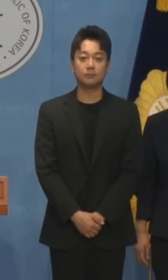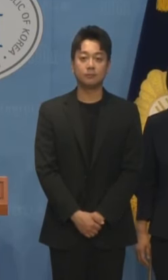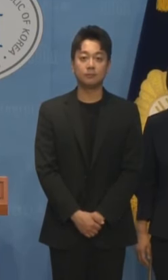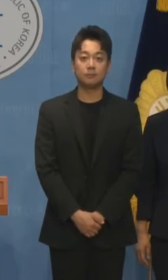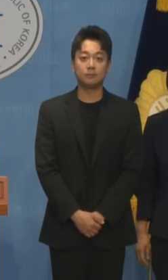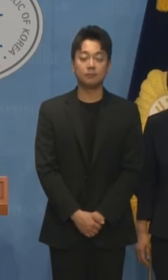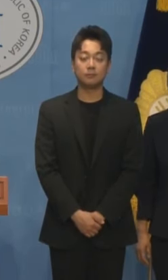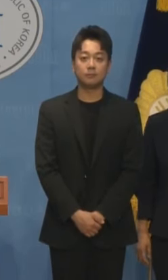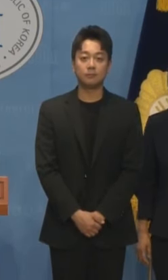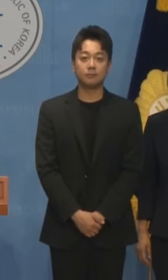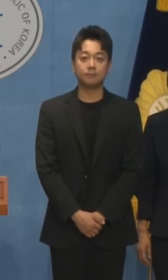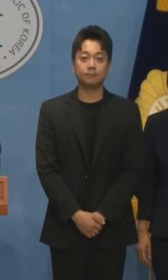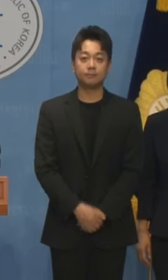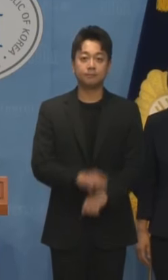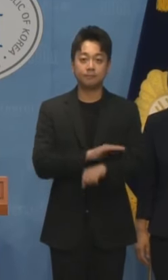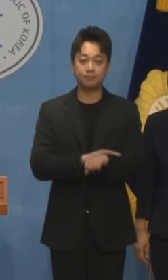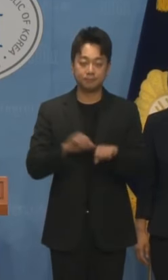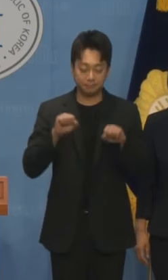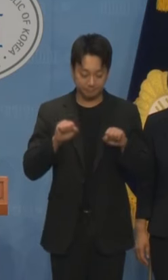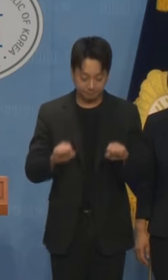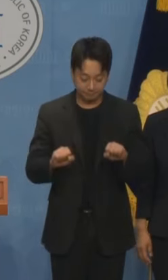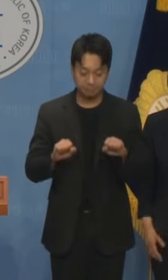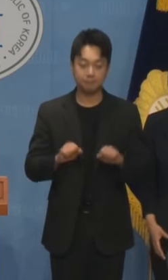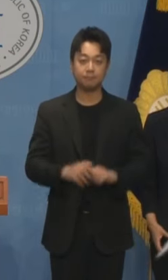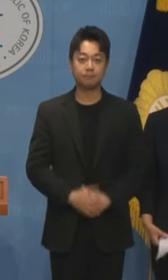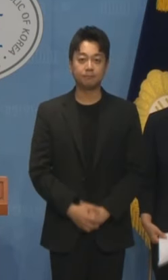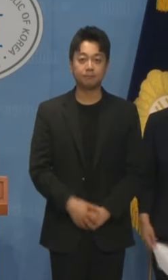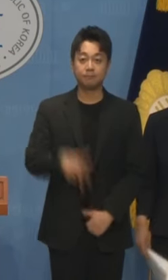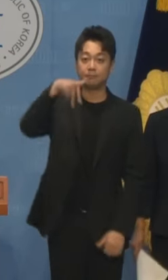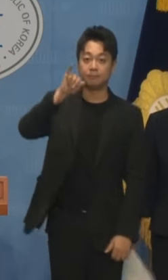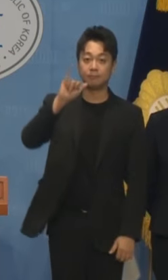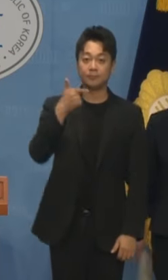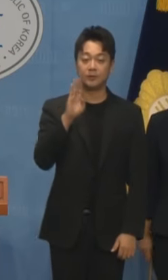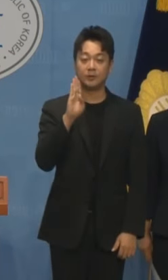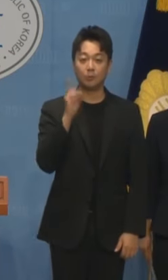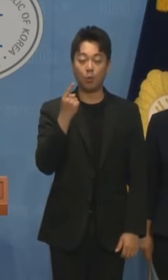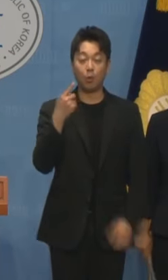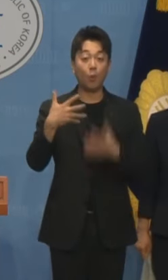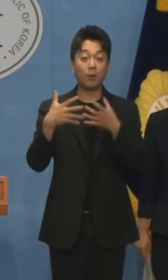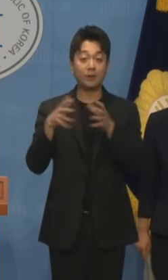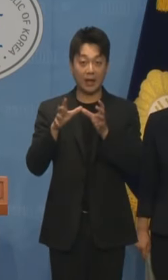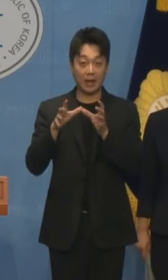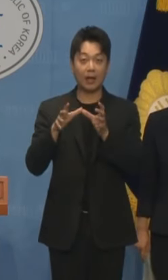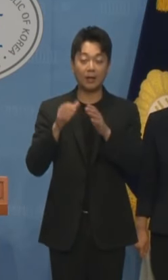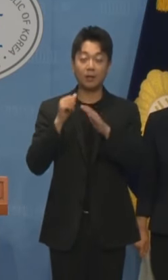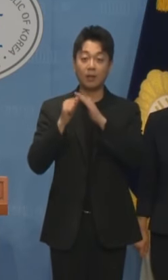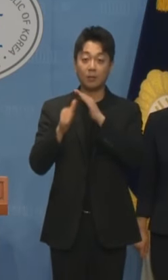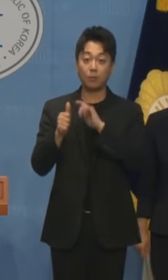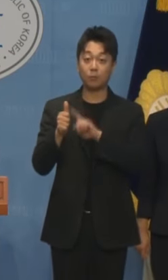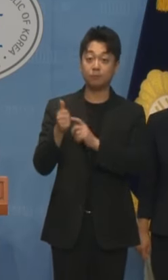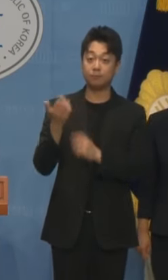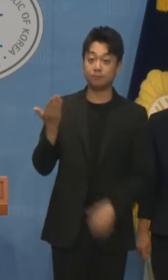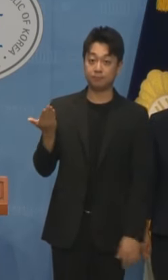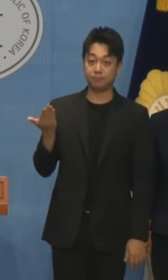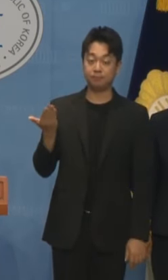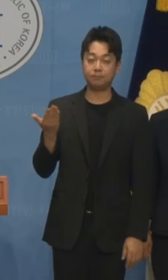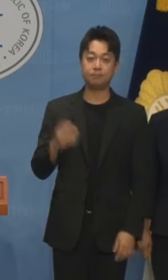수합니다 반갑습니다 진보당 원내 대표 울산회 불산 북구의